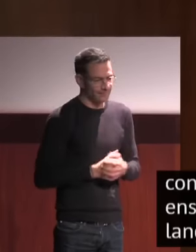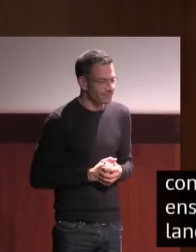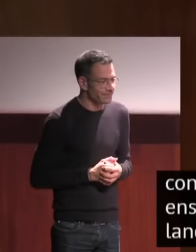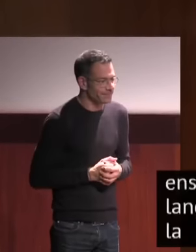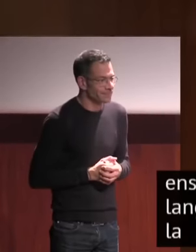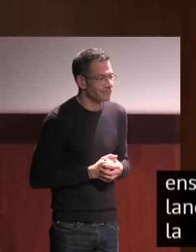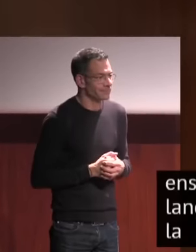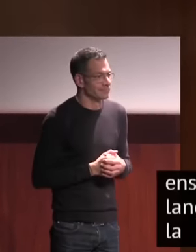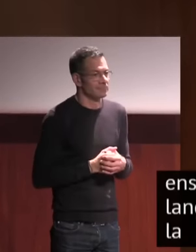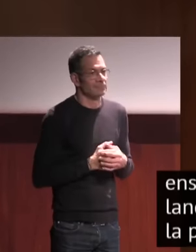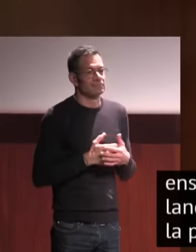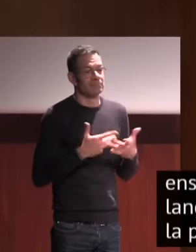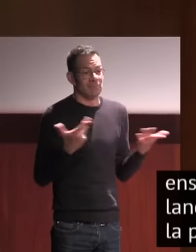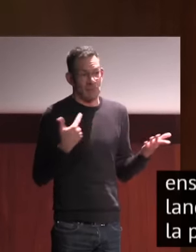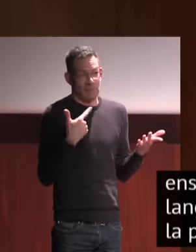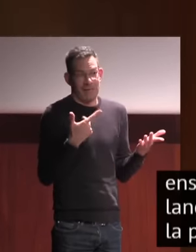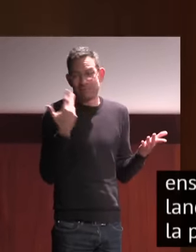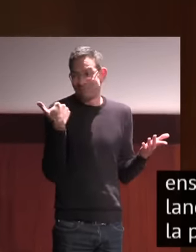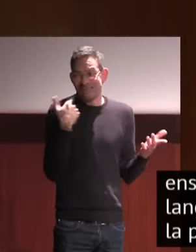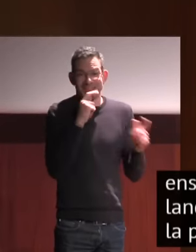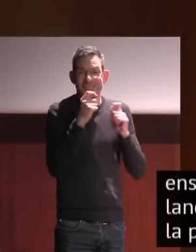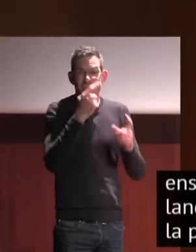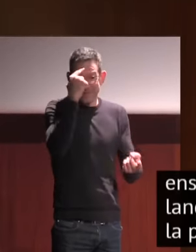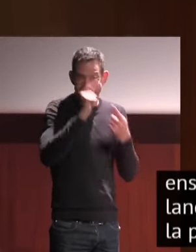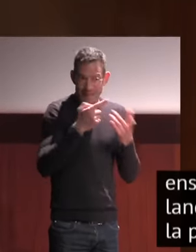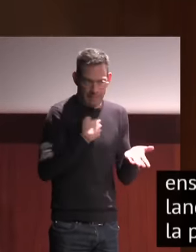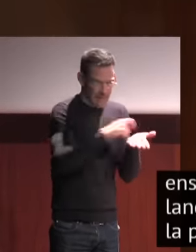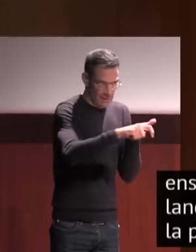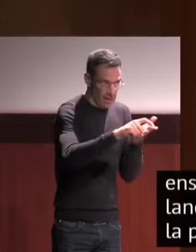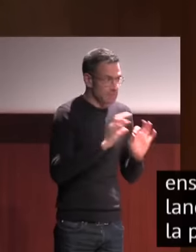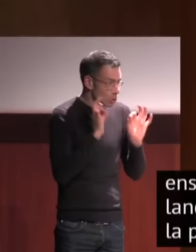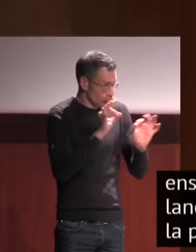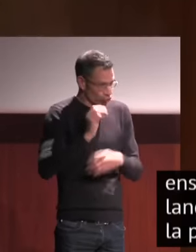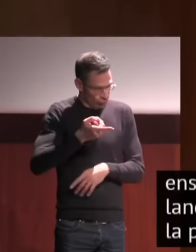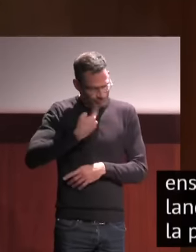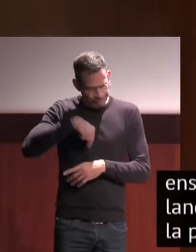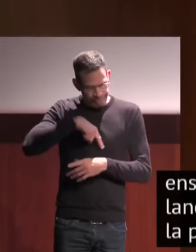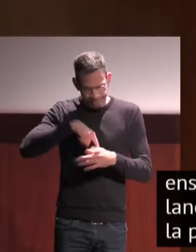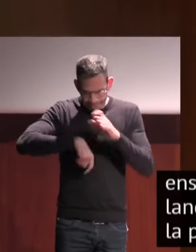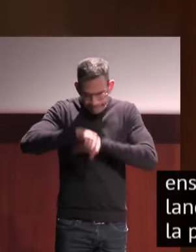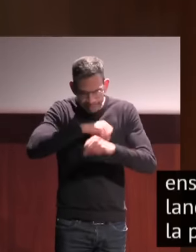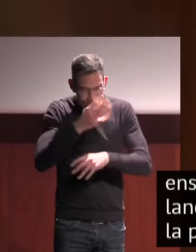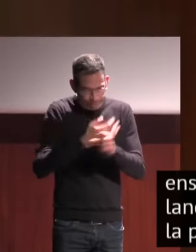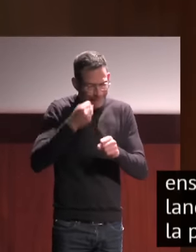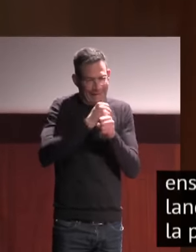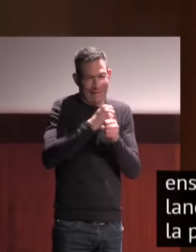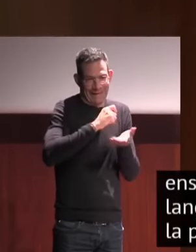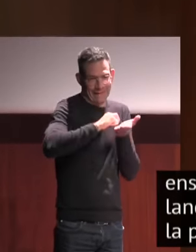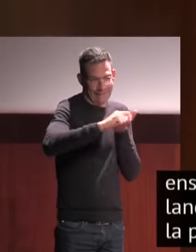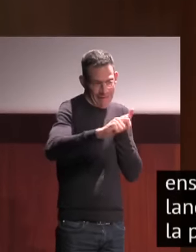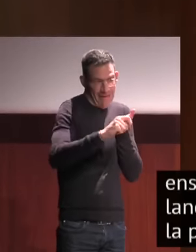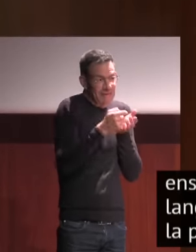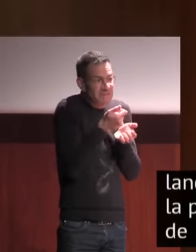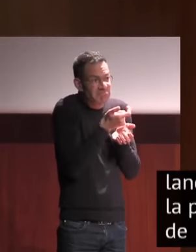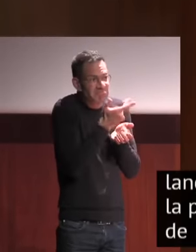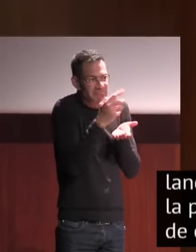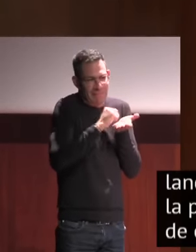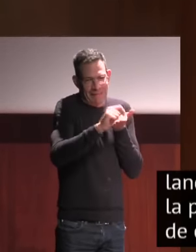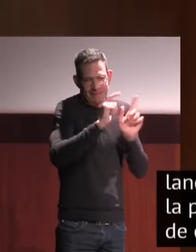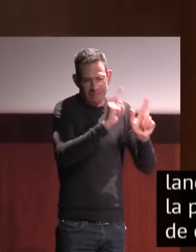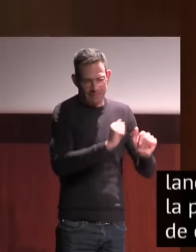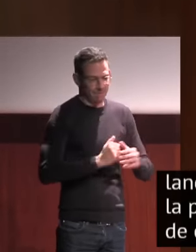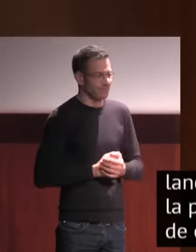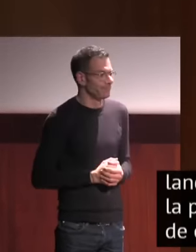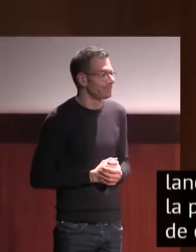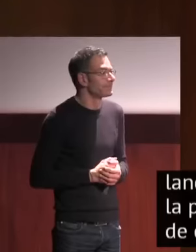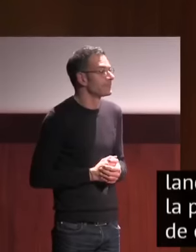Voilà, on a parlé d'une trace. On est producteur de... Voilà, nous sommes producteurs de ces quelques traces.